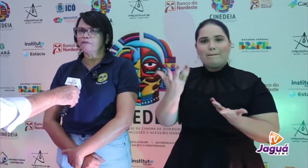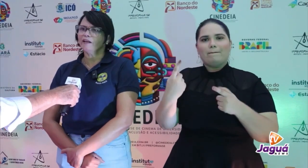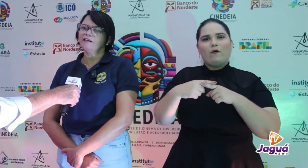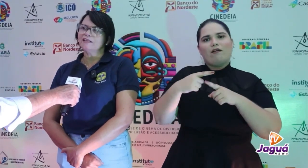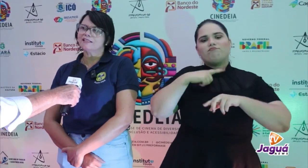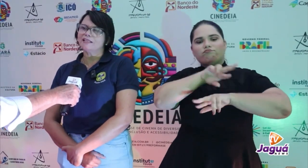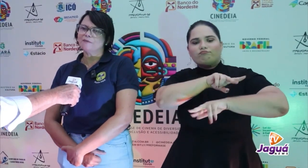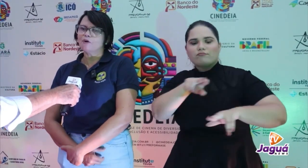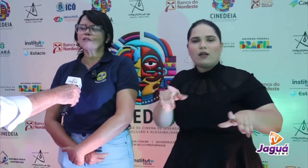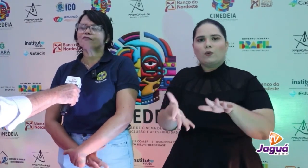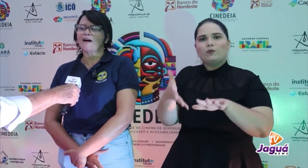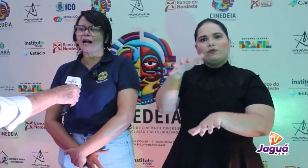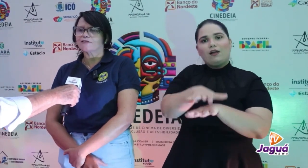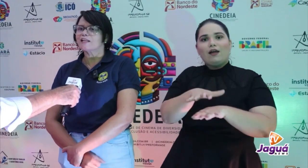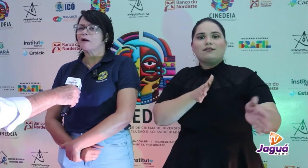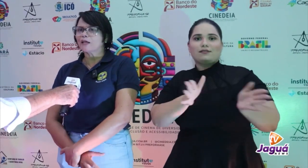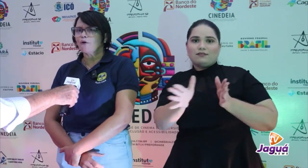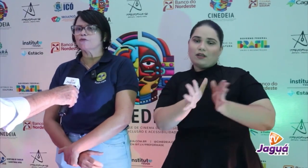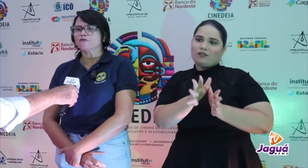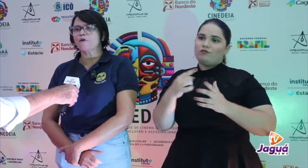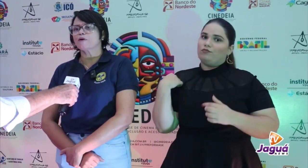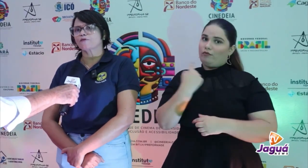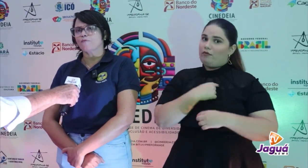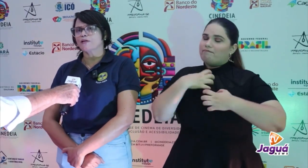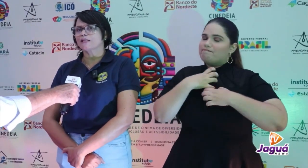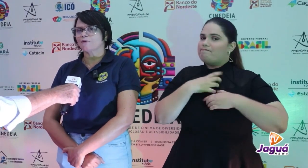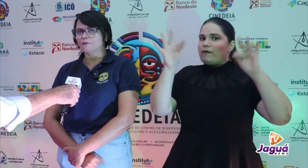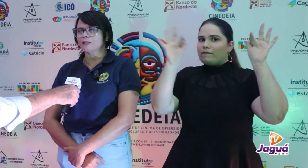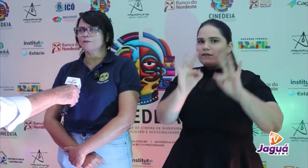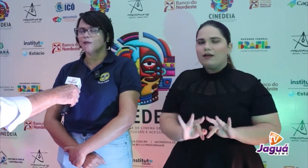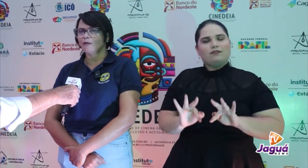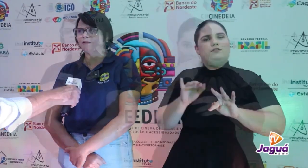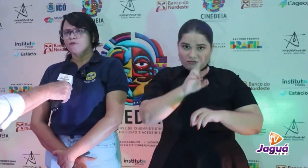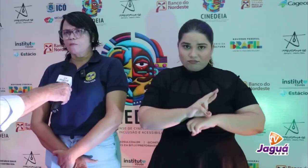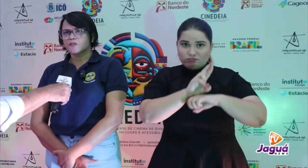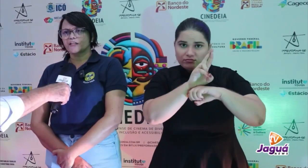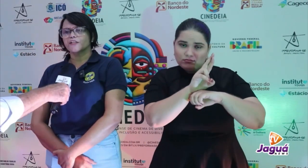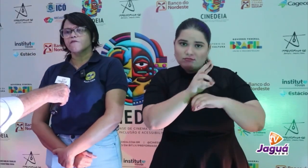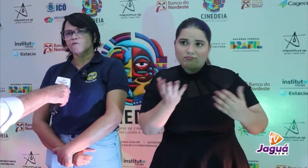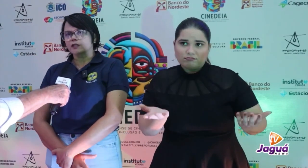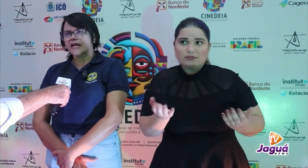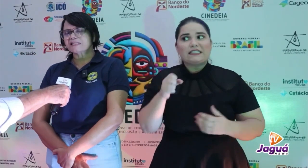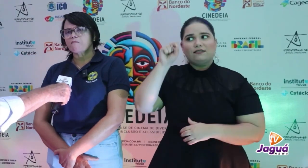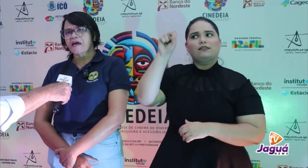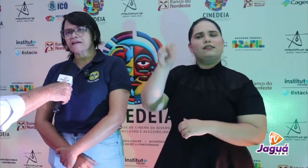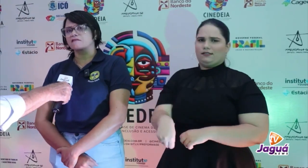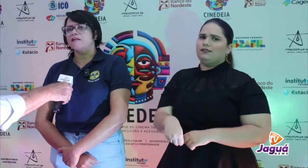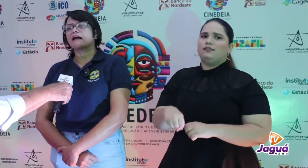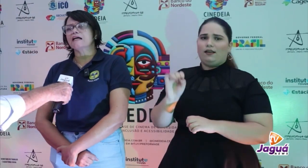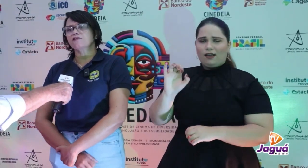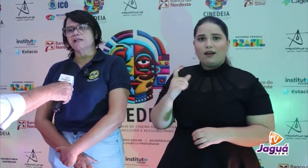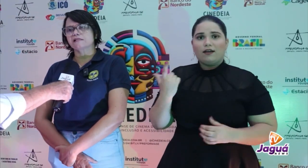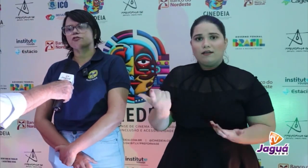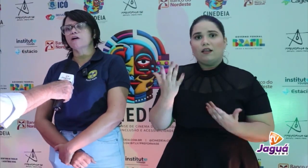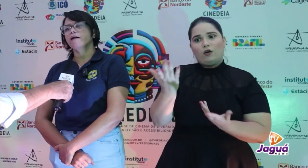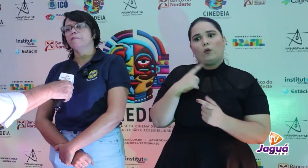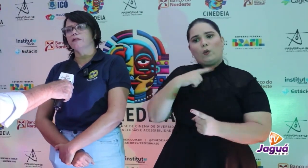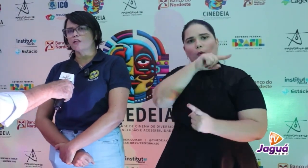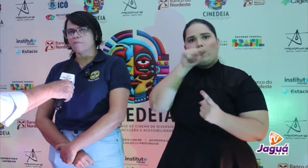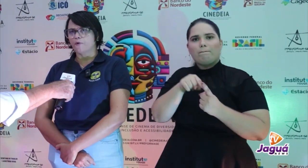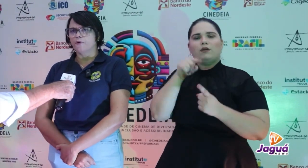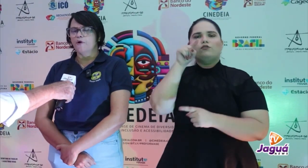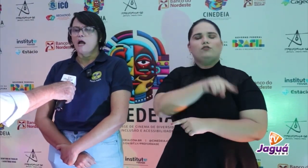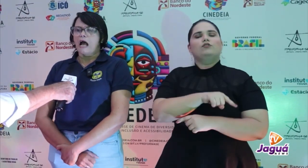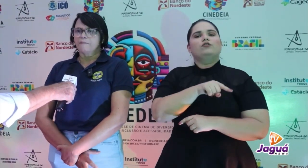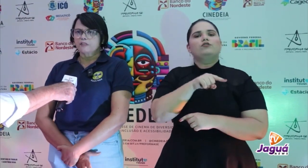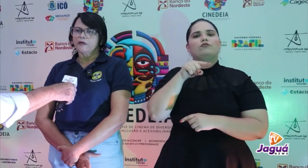deixa muito felizes e motivados, né, para que outros momentos como esse aconteçam também. Um dos objetivos, uma das metas, né, da Associação Jaguaribana